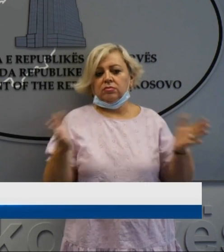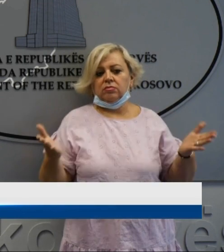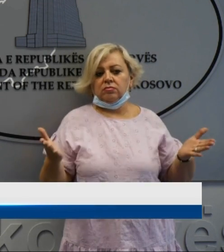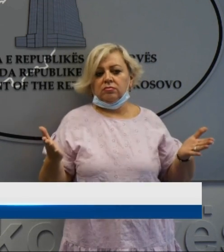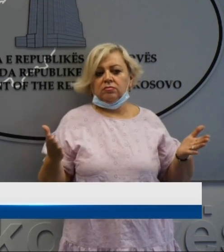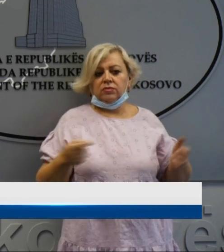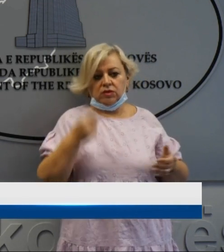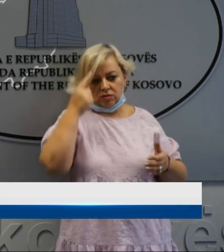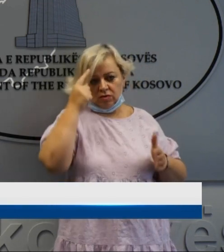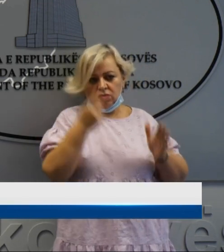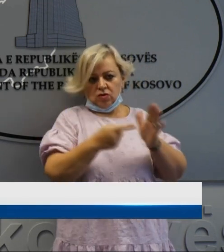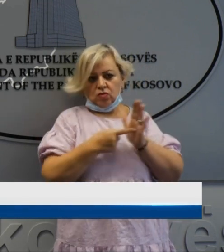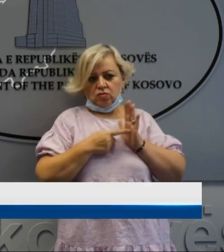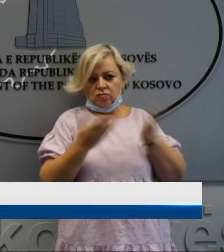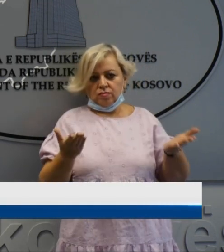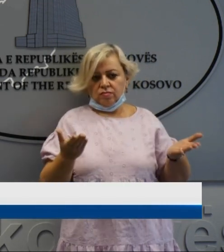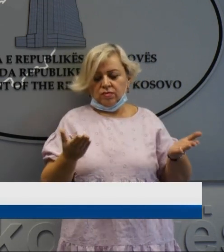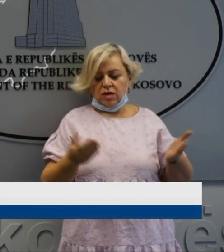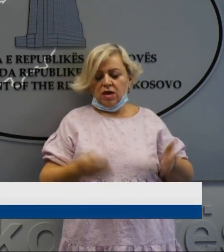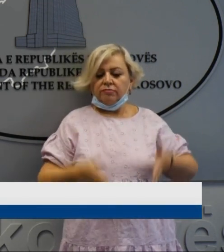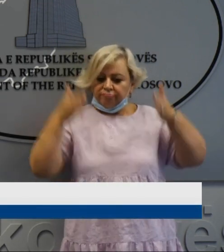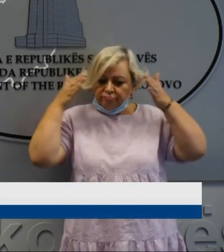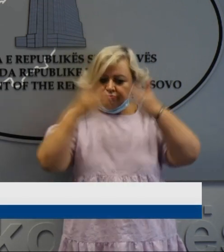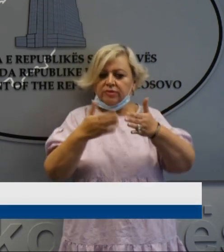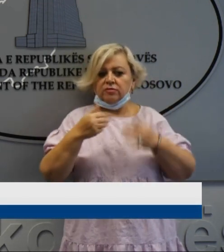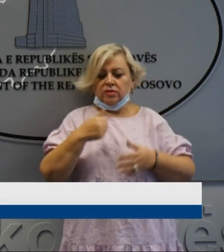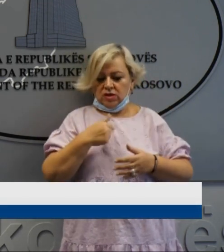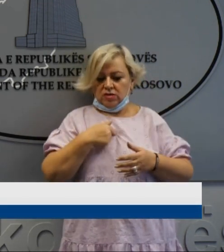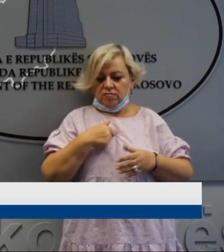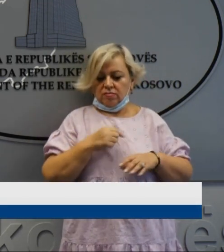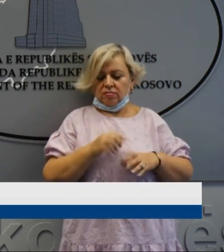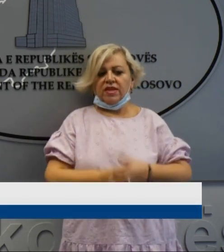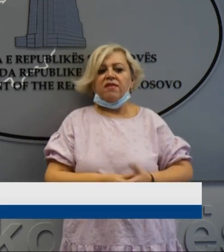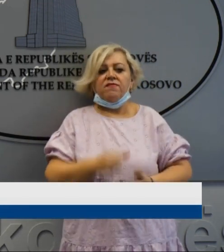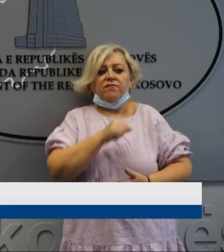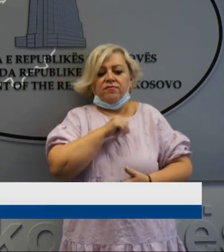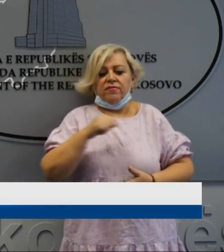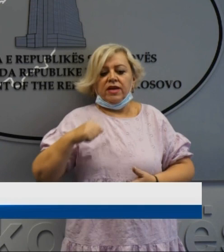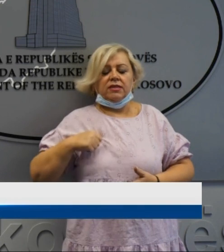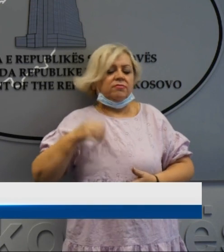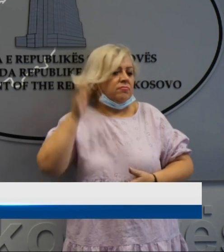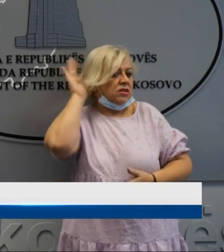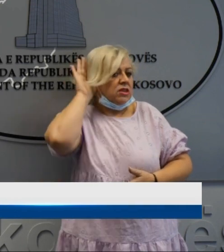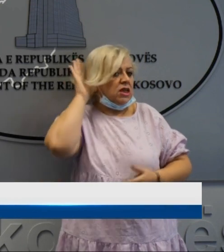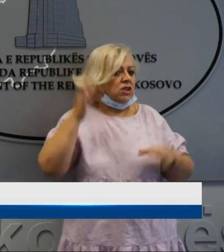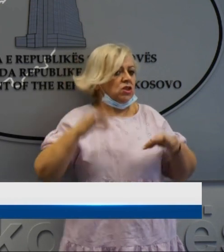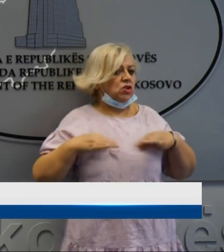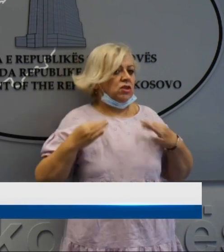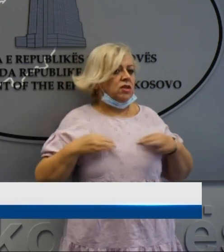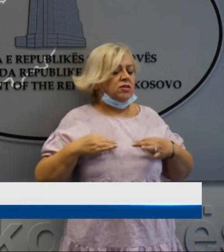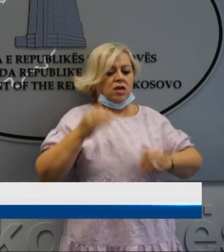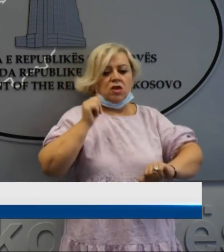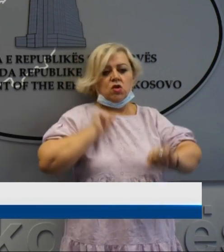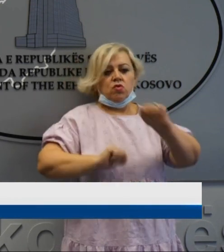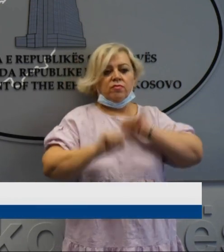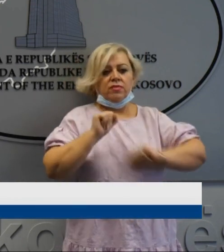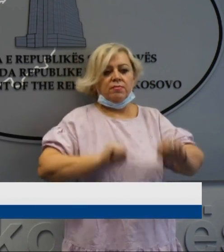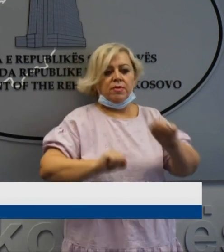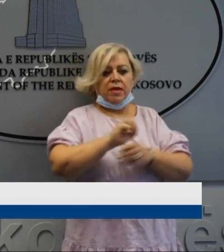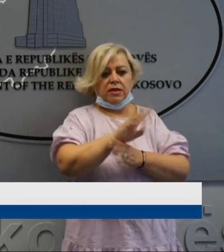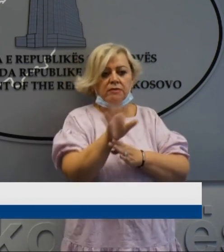ju dëshmitar, dhe gjithë koncentrimi im është vetëm Ministria e Shëndetësisë dhe luftimi